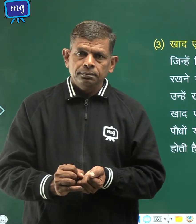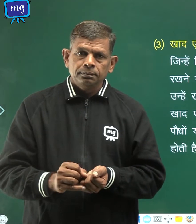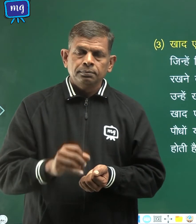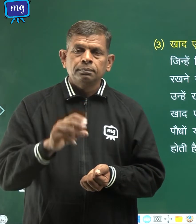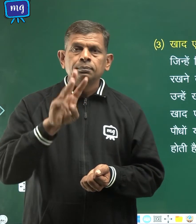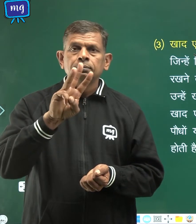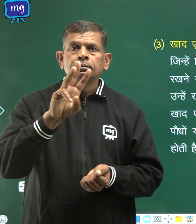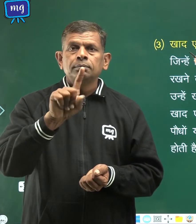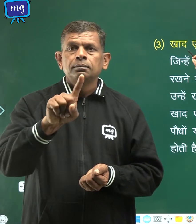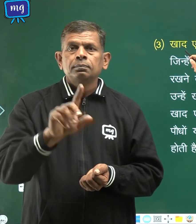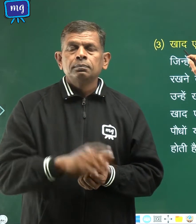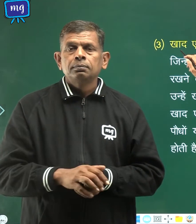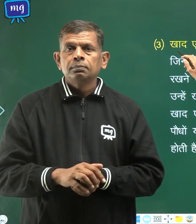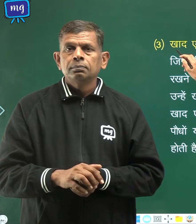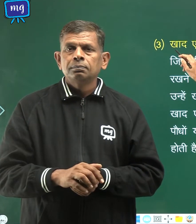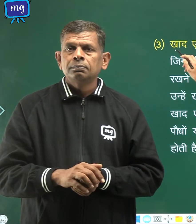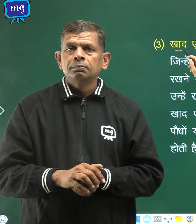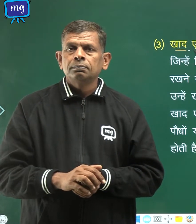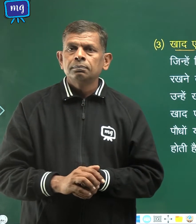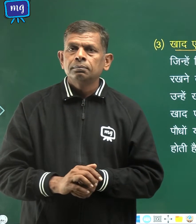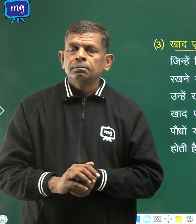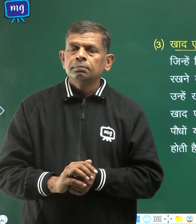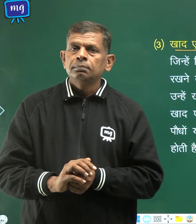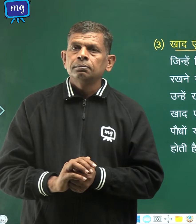नंबर 3, खाद एवं